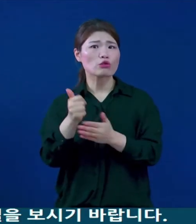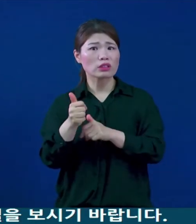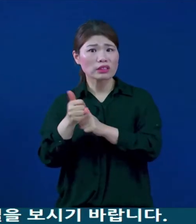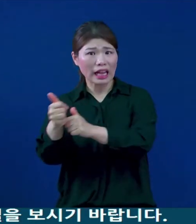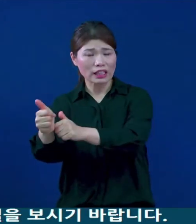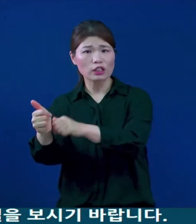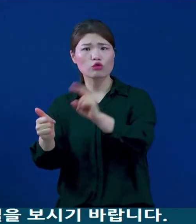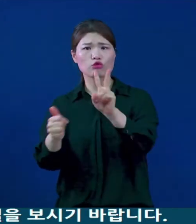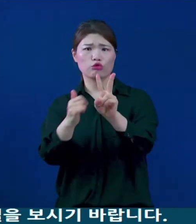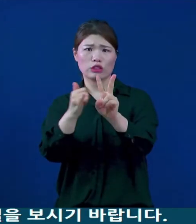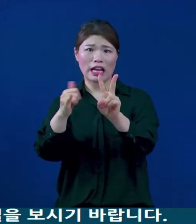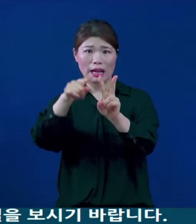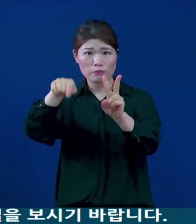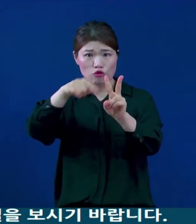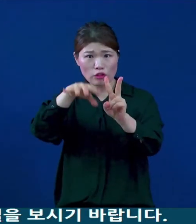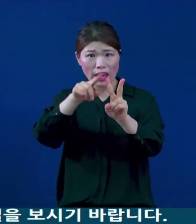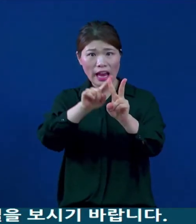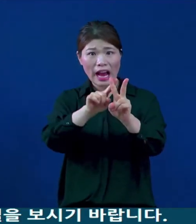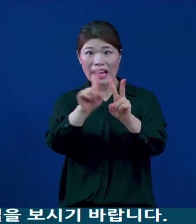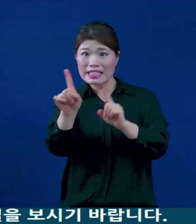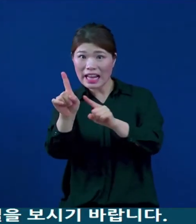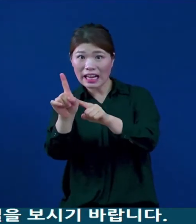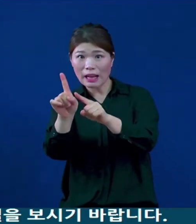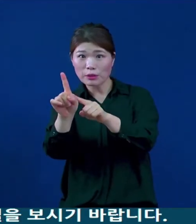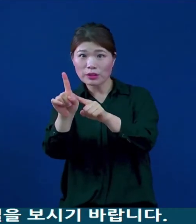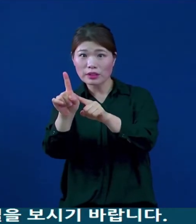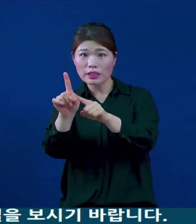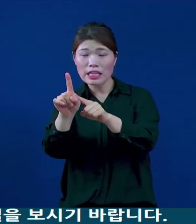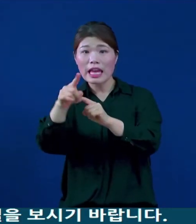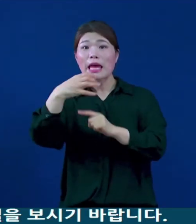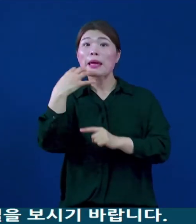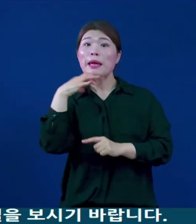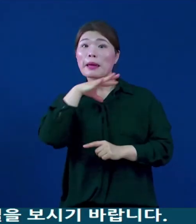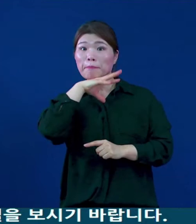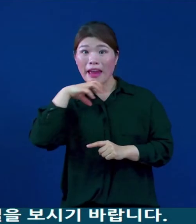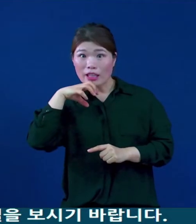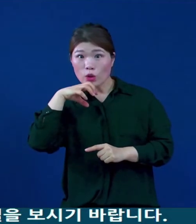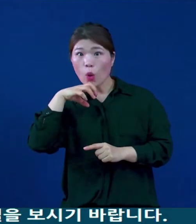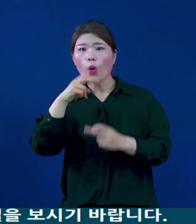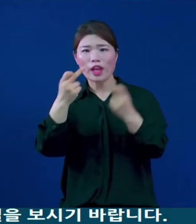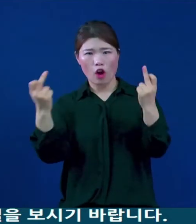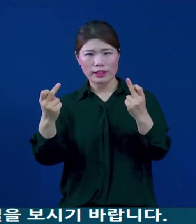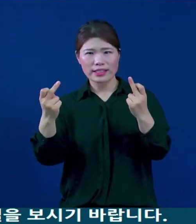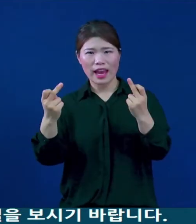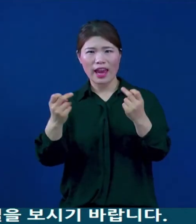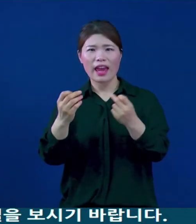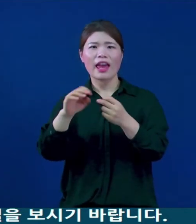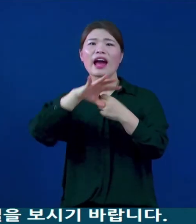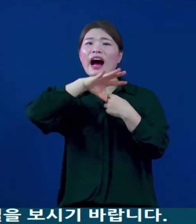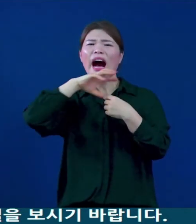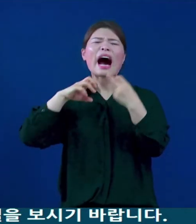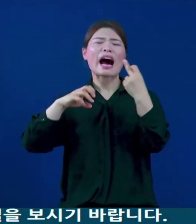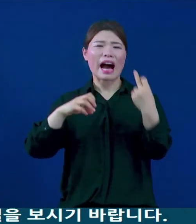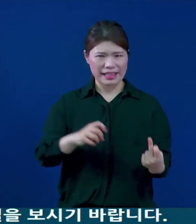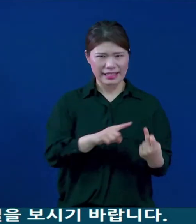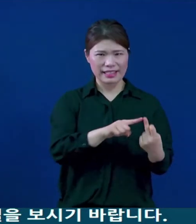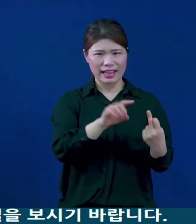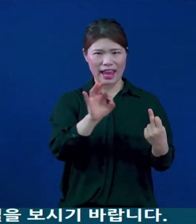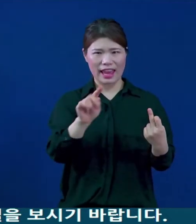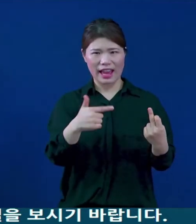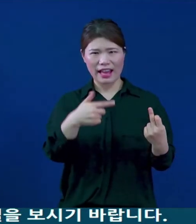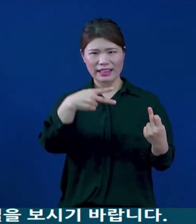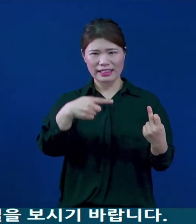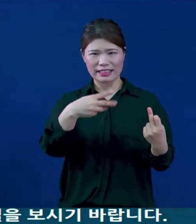두 사람 중 하나는 시몬 베드로의 형제 누구? 안드레라. 그가 예수님을 만난